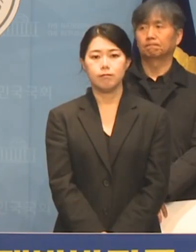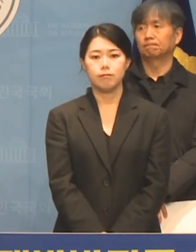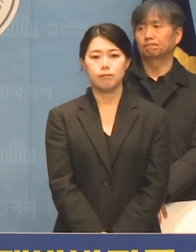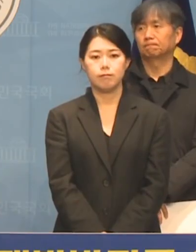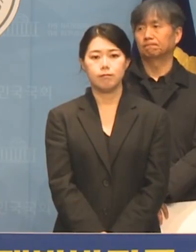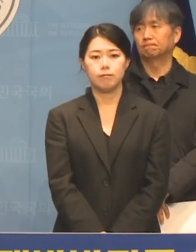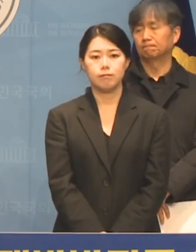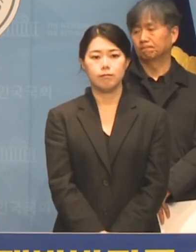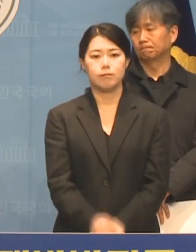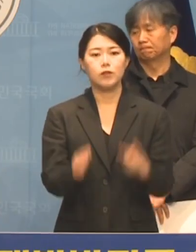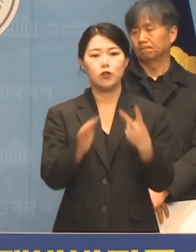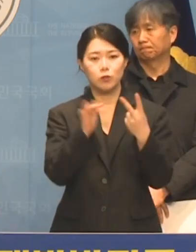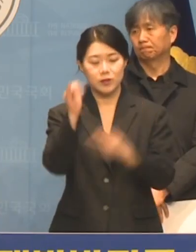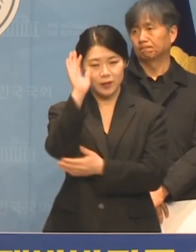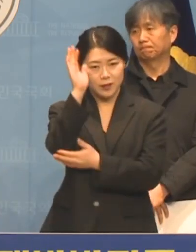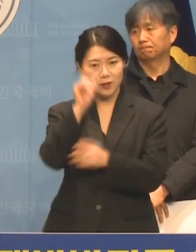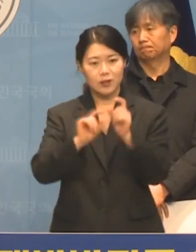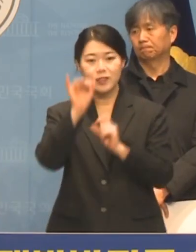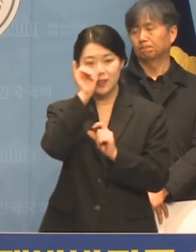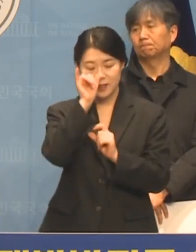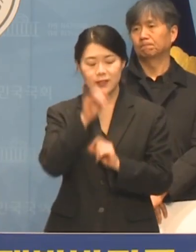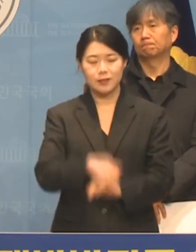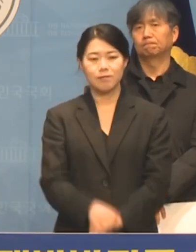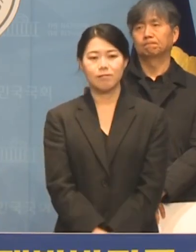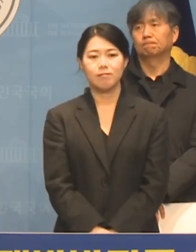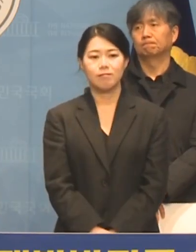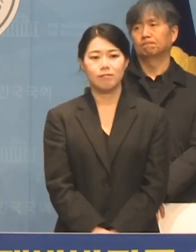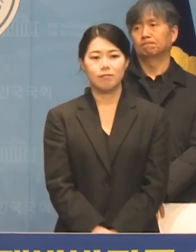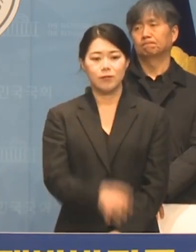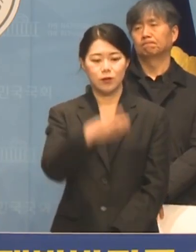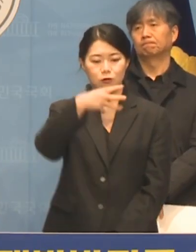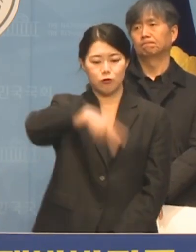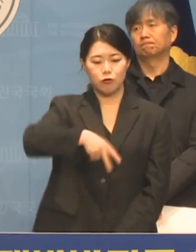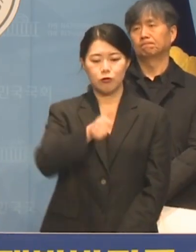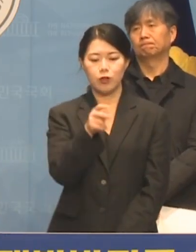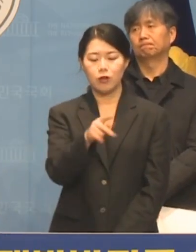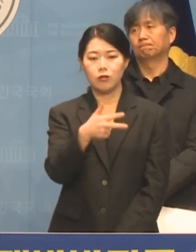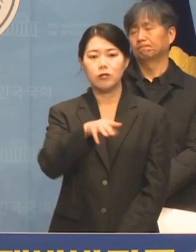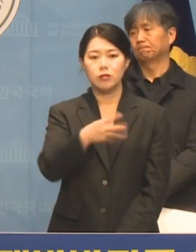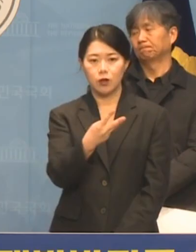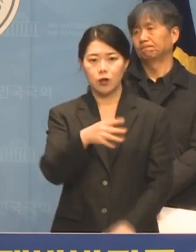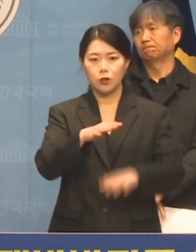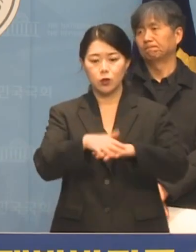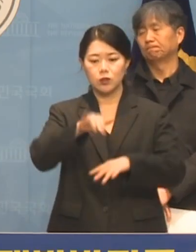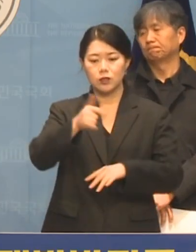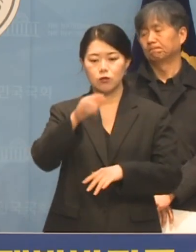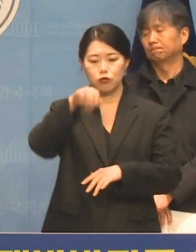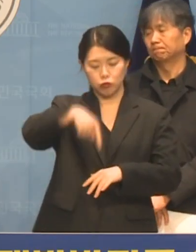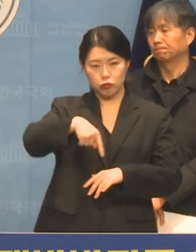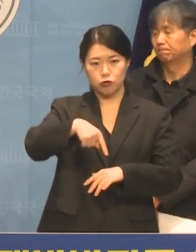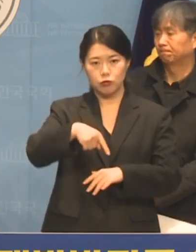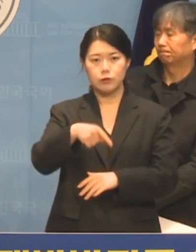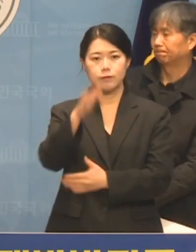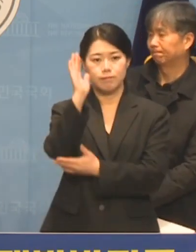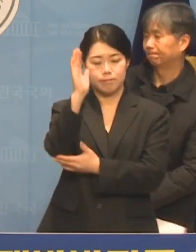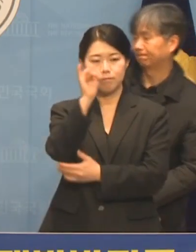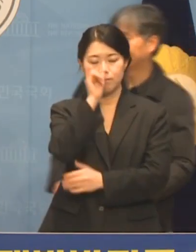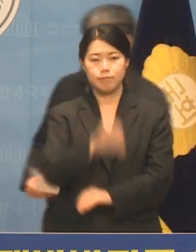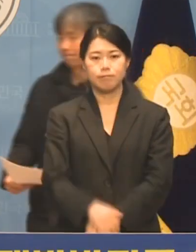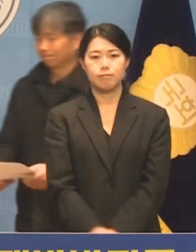두 분의 발언이 남아있는데요. 시간 관계상 연달아서 바로 듣겠습니다. 유현철 이사장님과 손진우 소장님 이어서 계속 발언